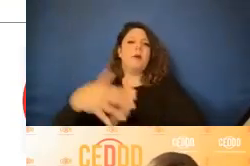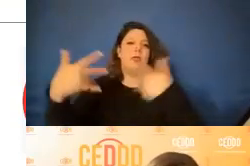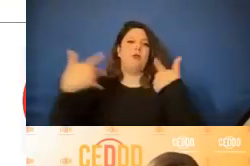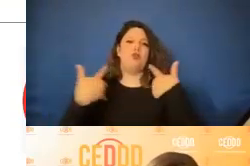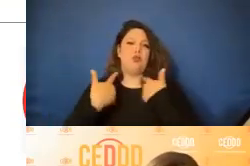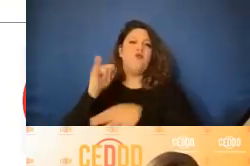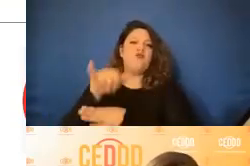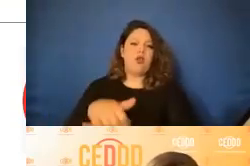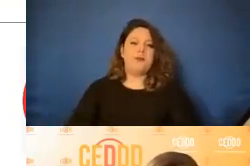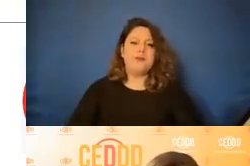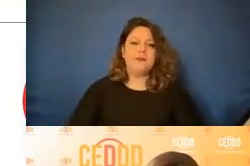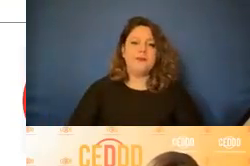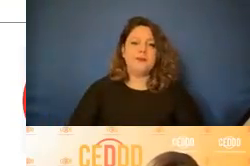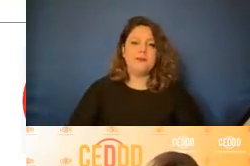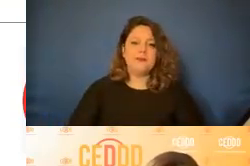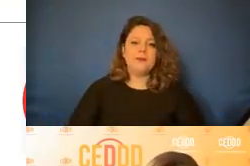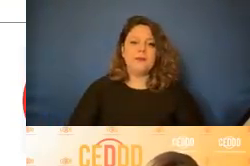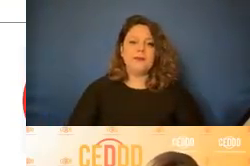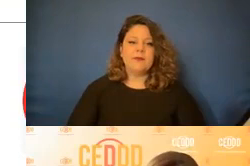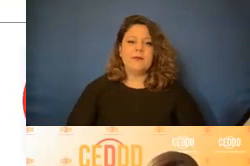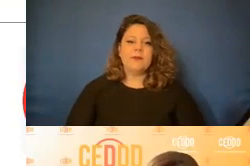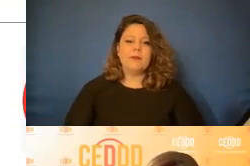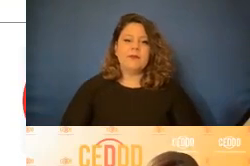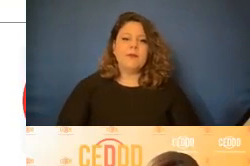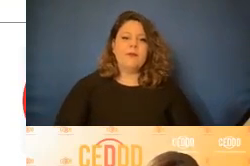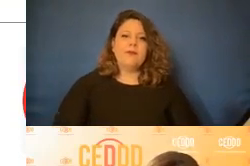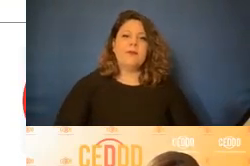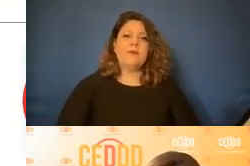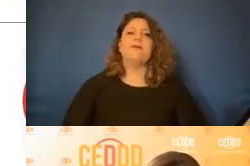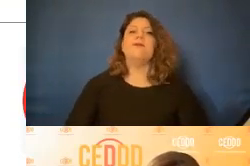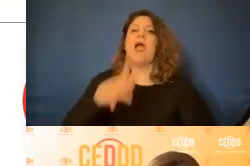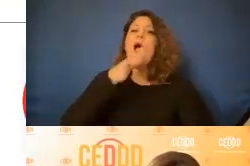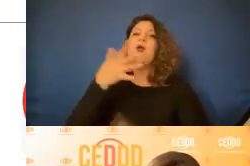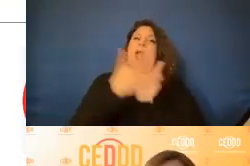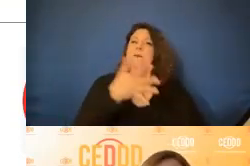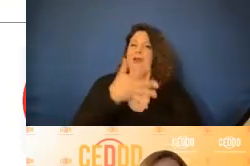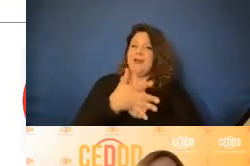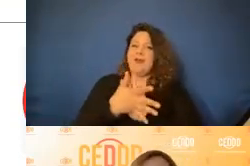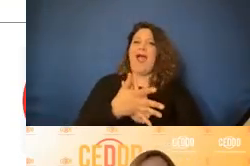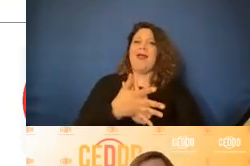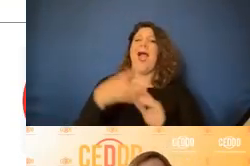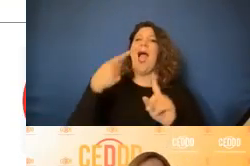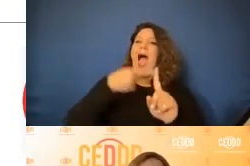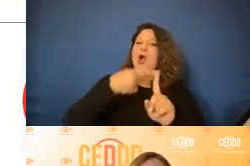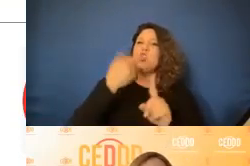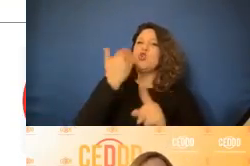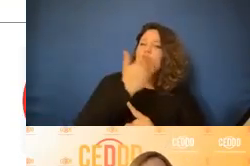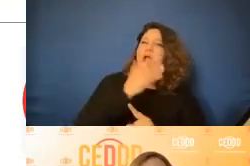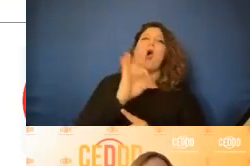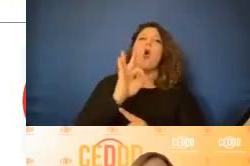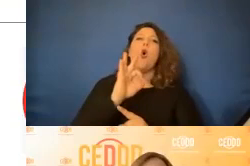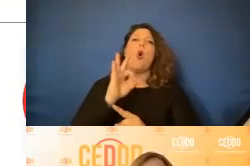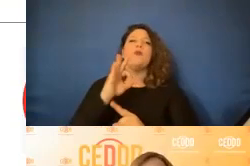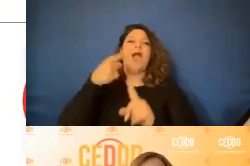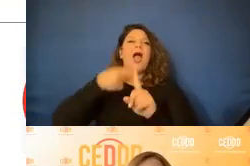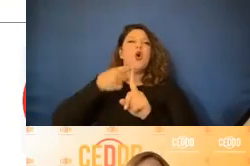Si nos vamos al marco conceptual, vamos a definir un poco qué es el acoso escolar o bullying, qué es el ciberacoso o ciberbullying. El